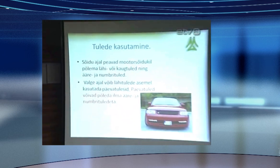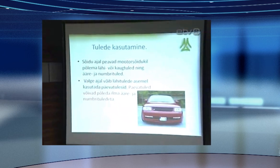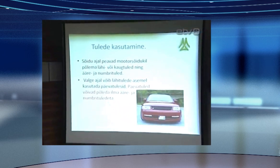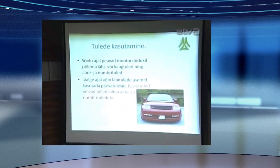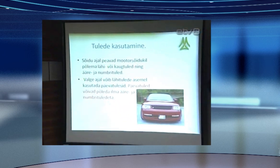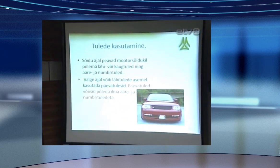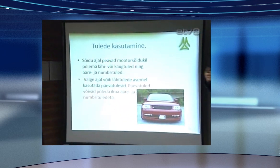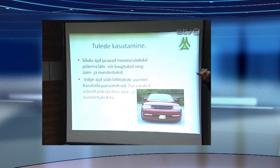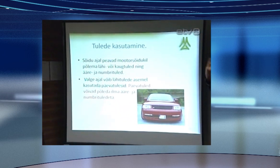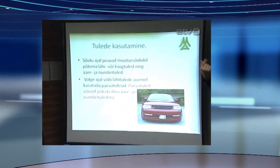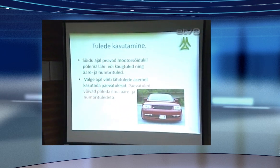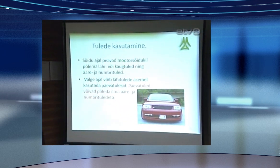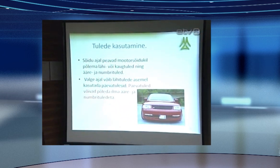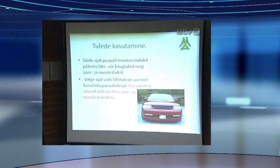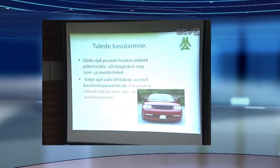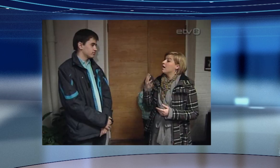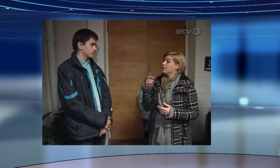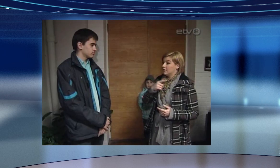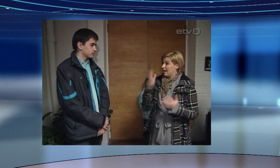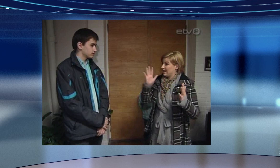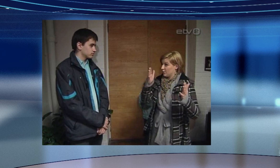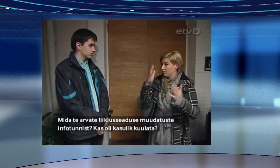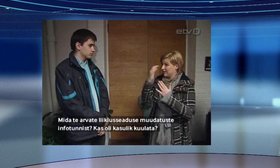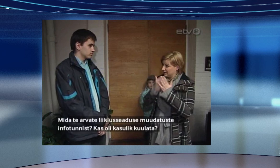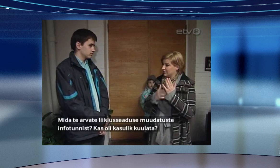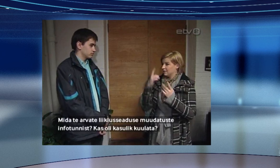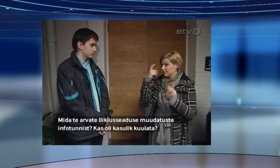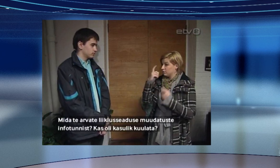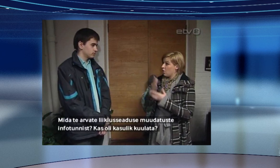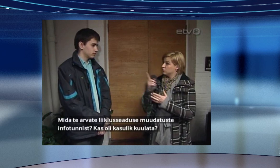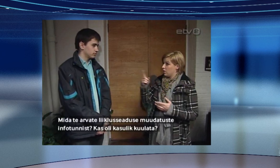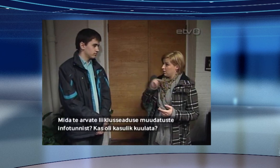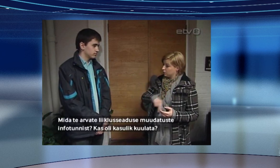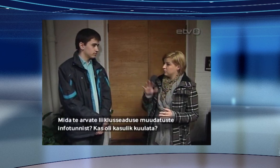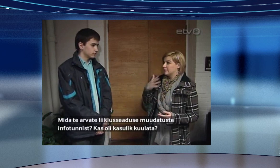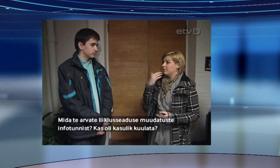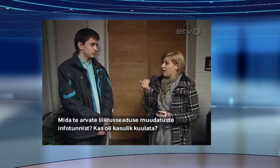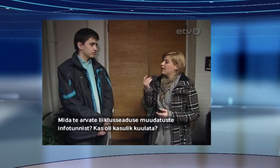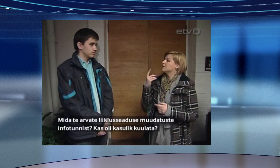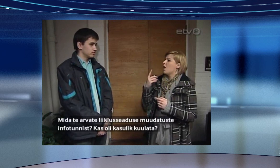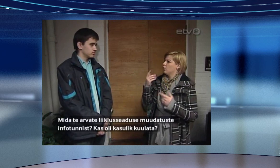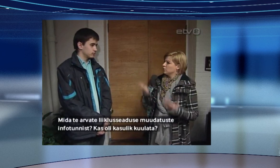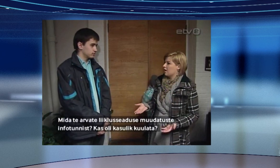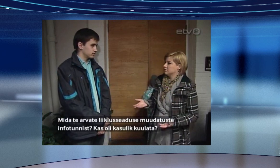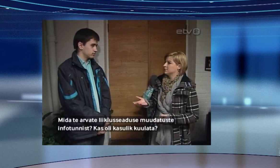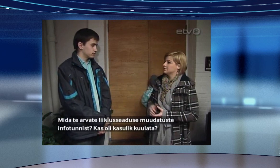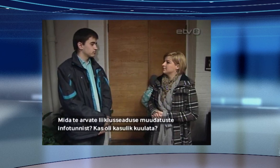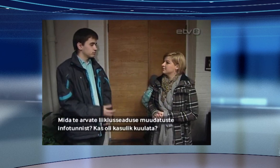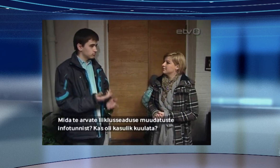Mis veel? Sõidu ajal liiklusmärgid. Tema sõitis sellest esimesest objektist möödatud